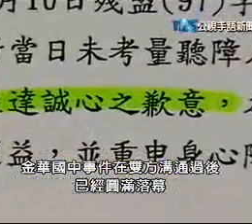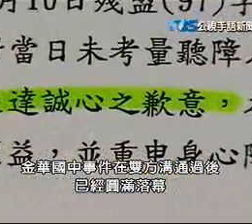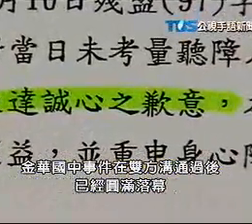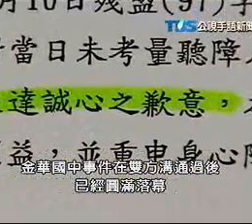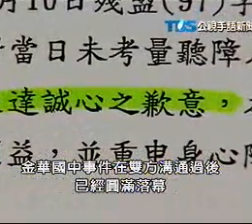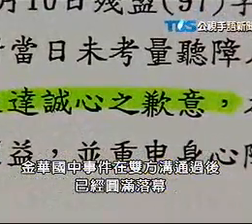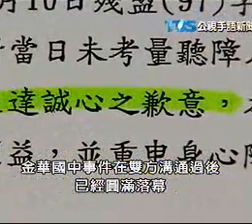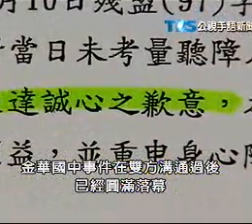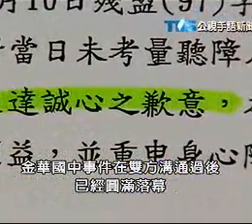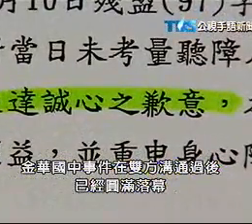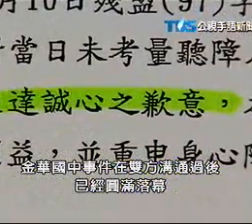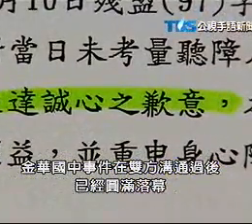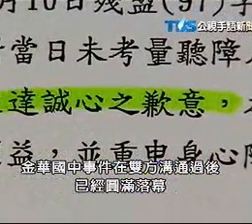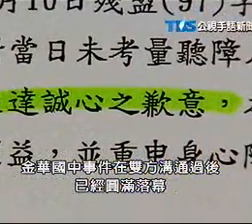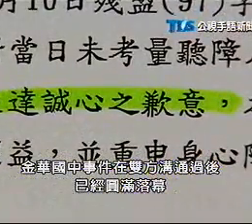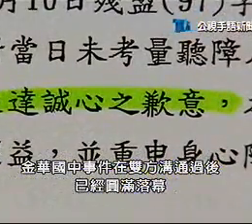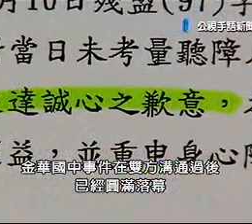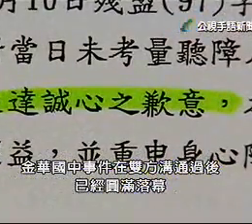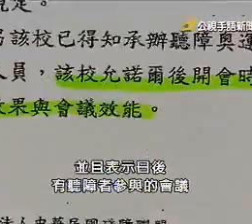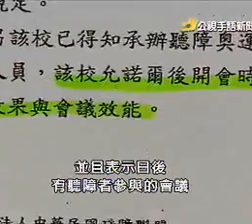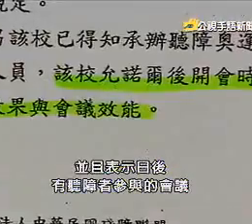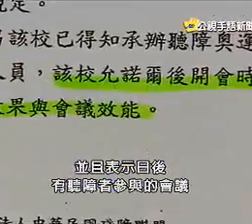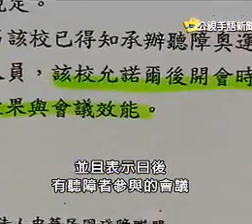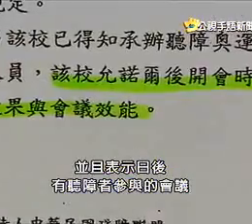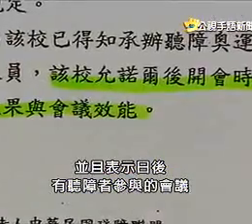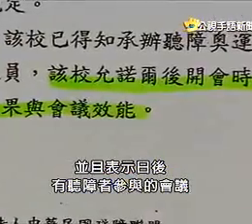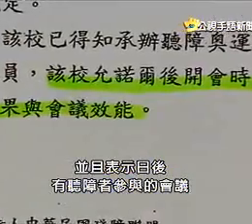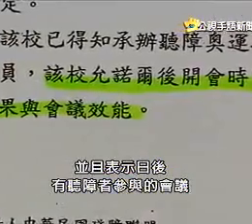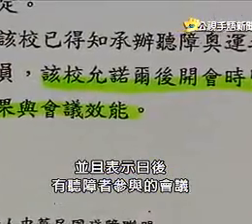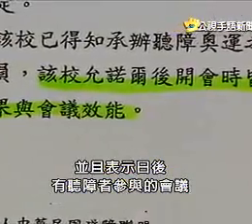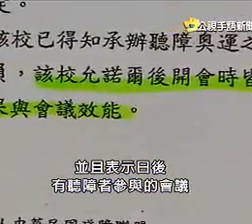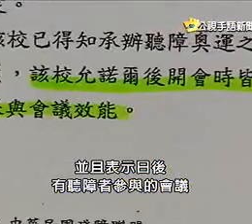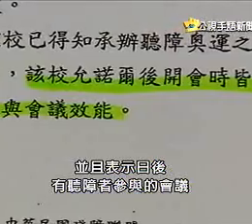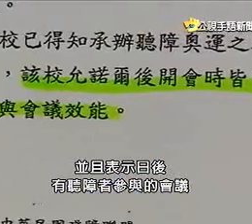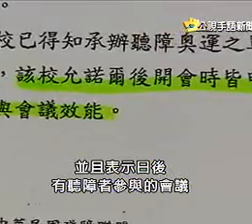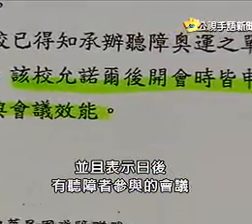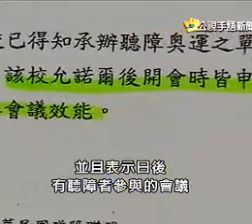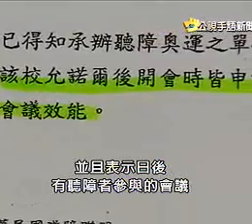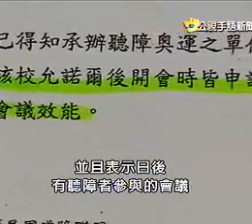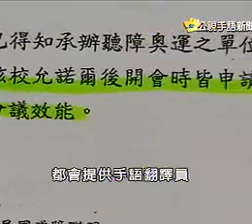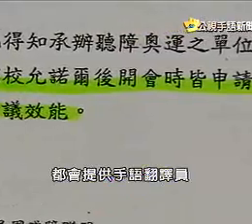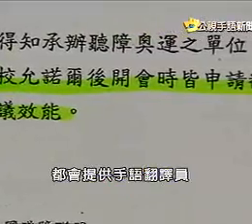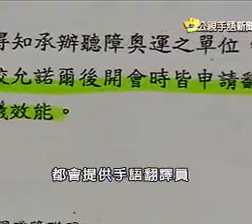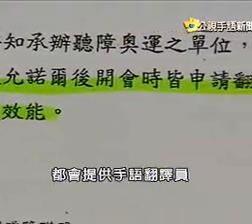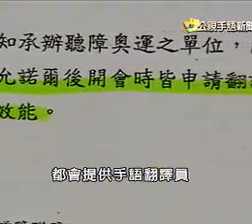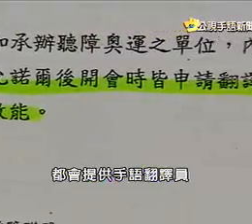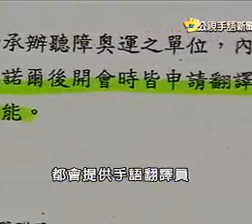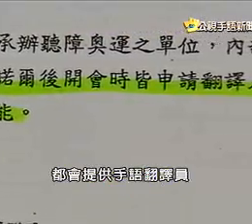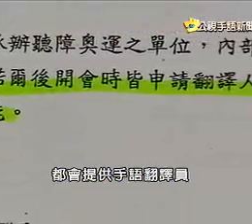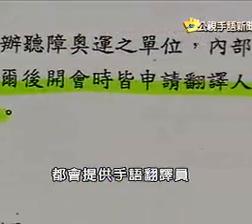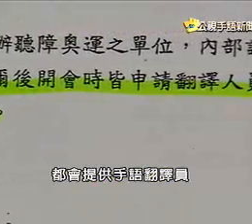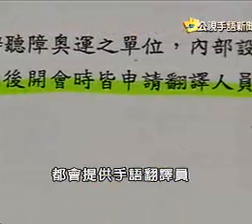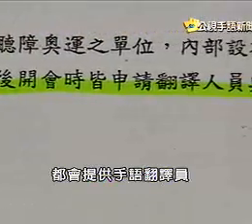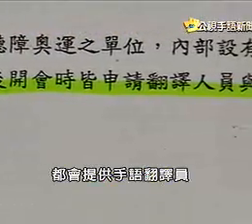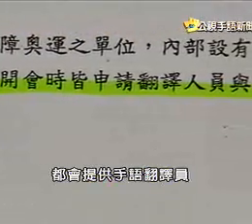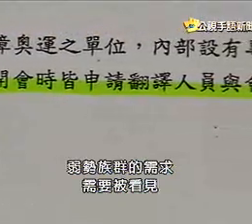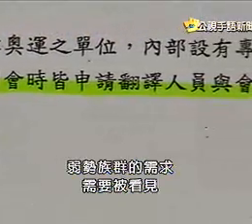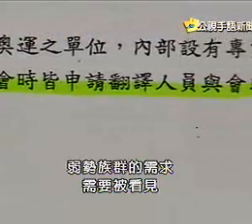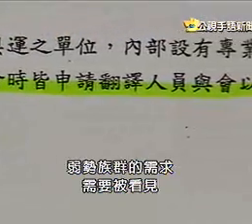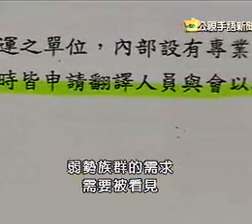过后已经圆满落幕，并且表示日后有听障者参与的会议都会提供手语翻译员。弱势族群的需求需